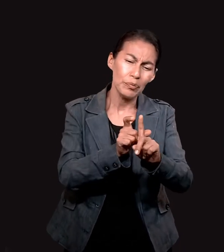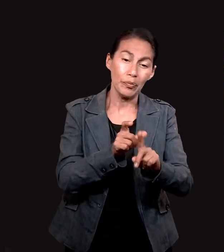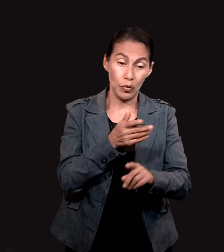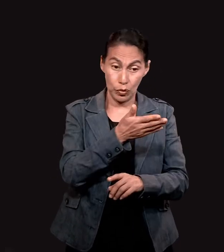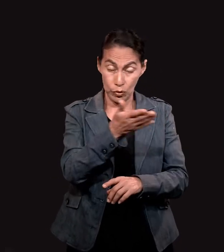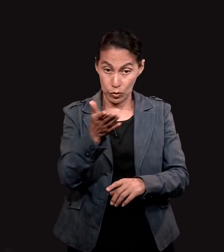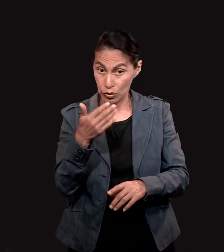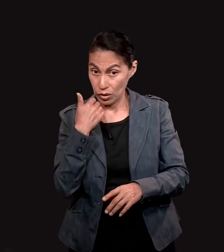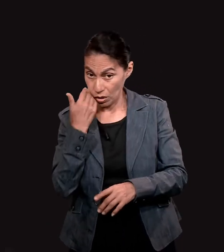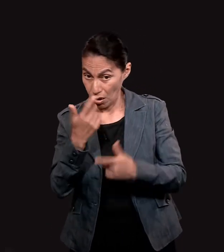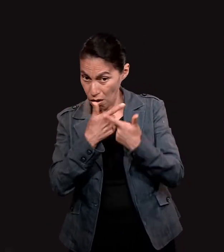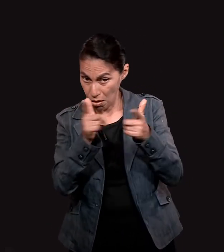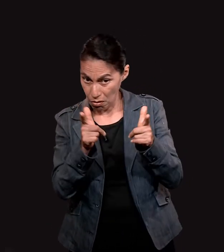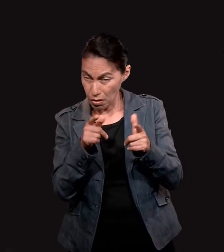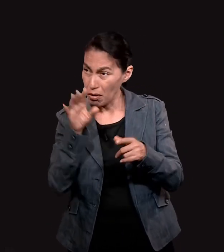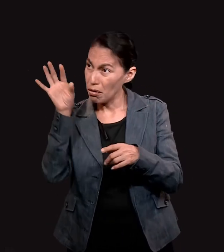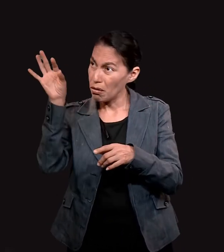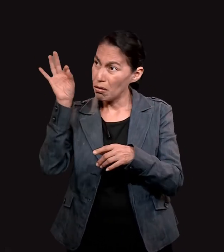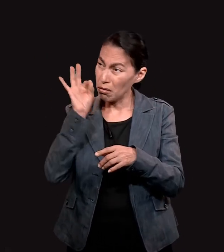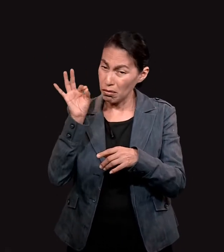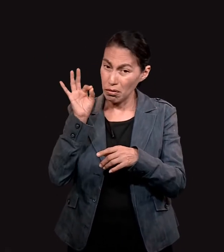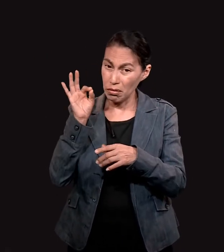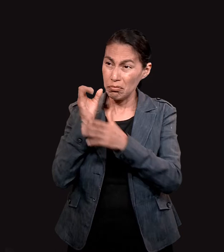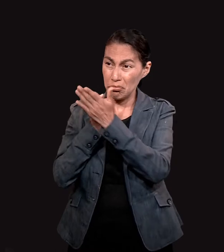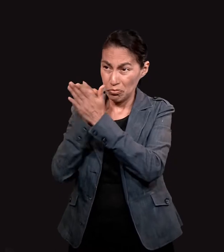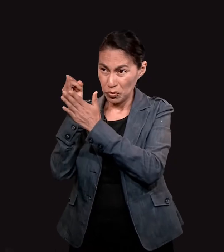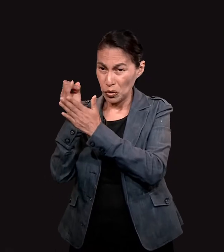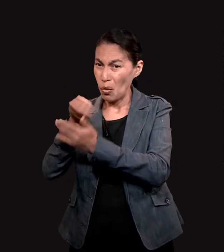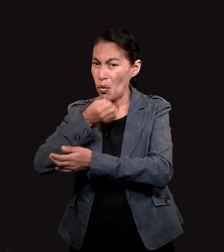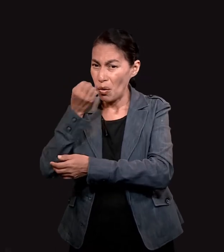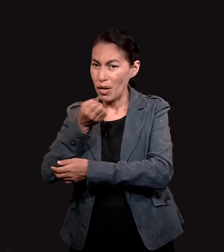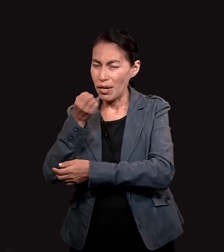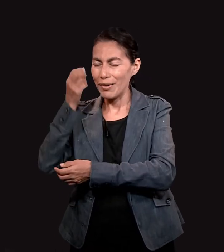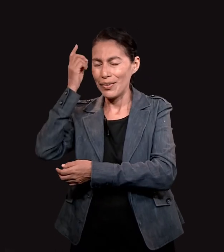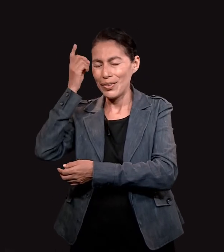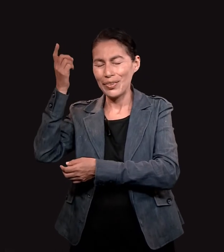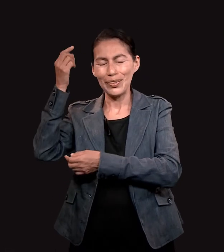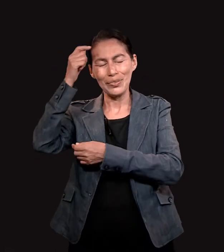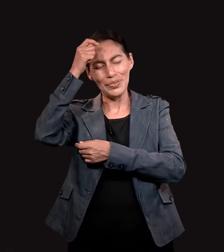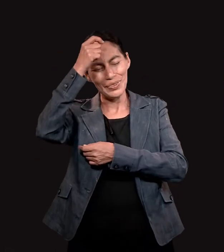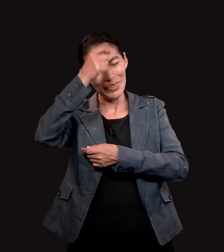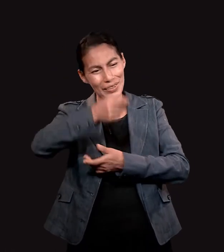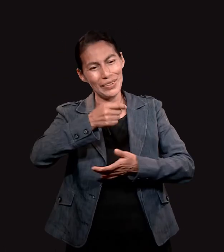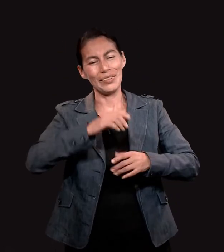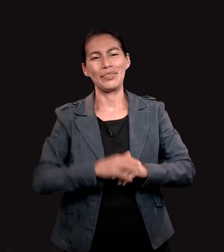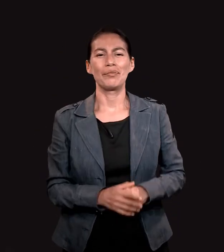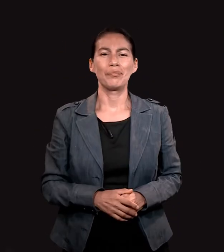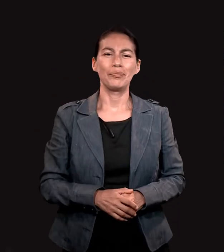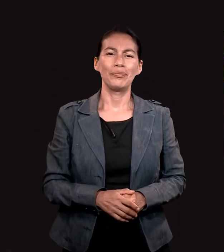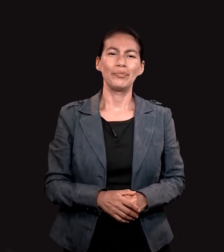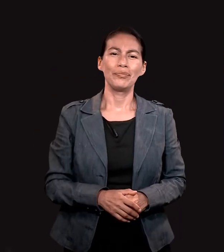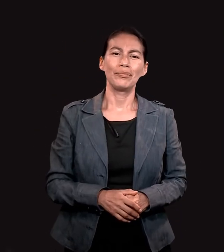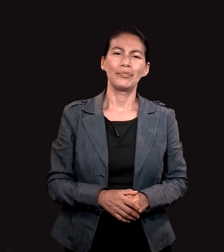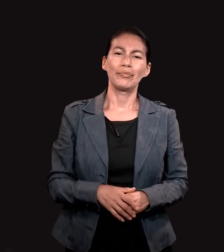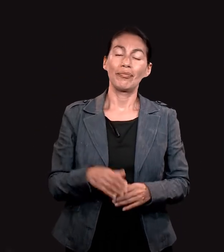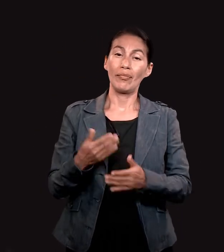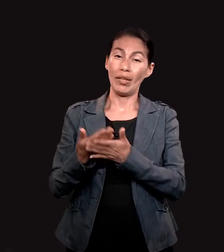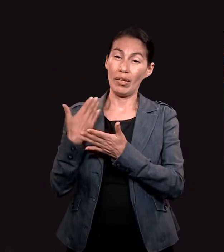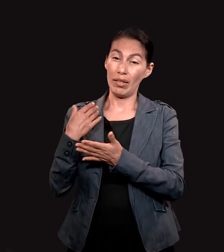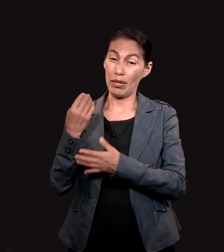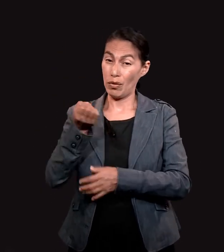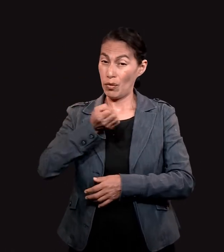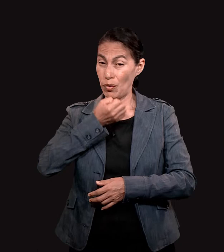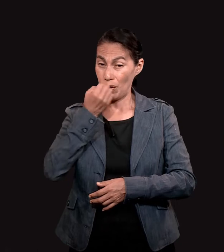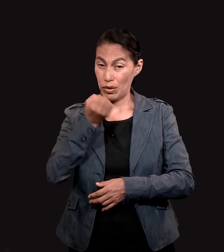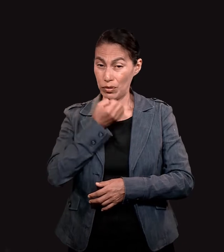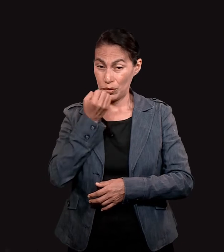agarrar, aceptar, creer. Y es sencillo orar, sobre todo que el precio que